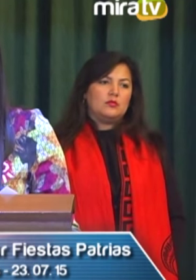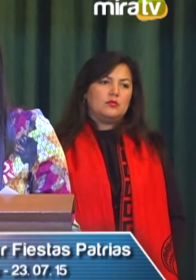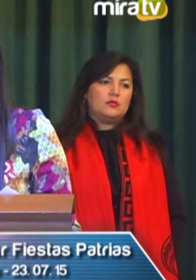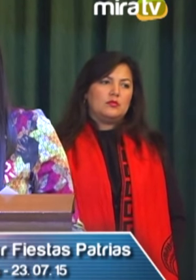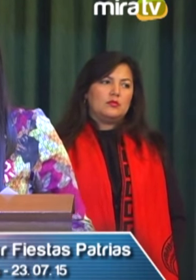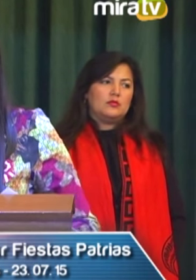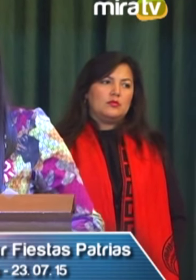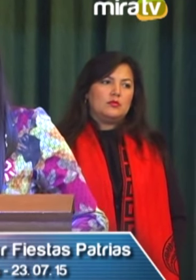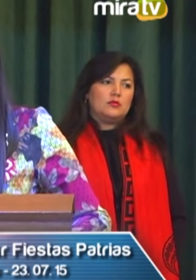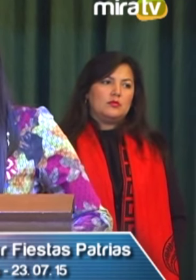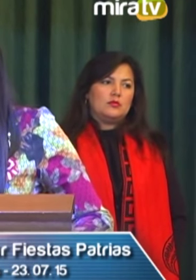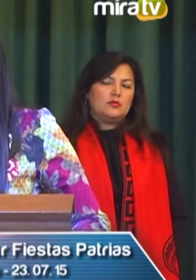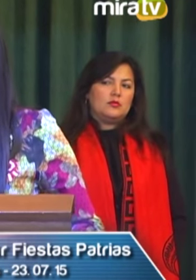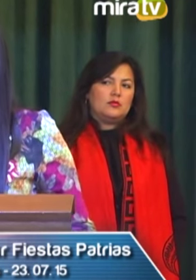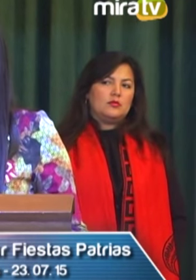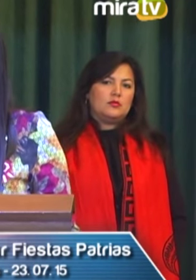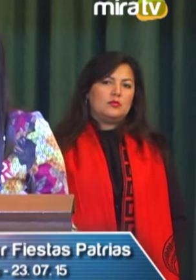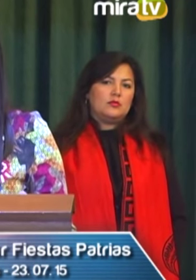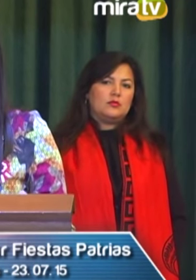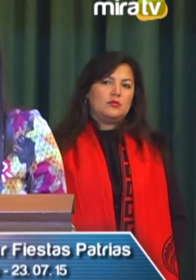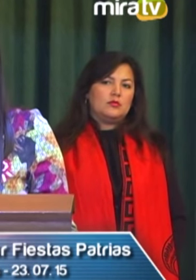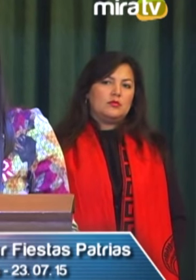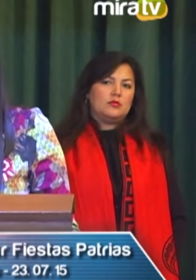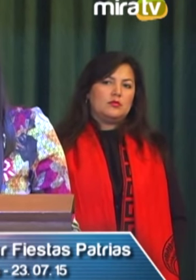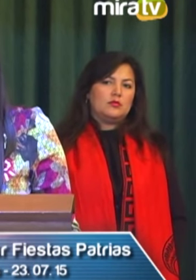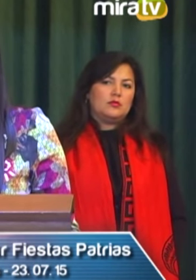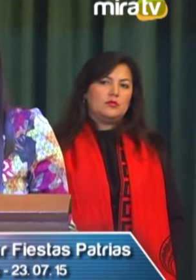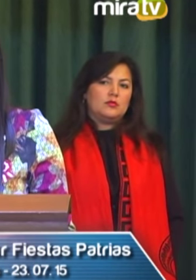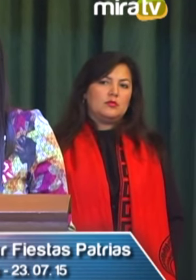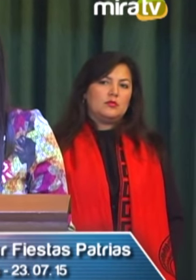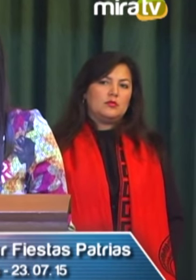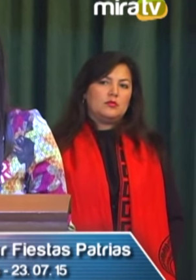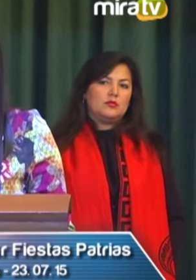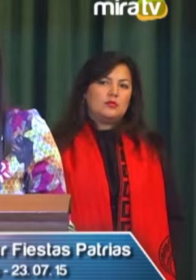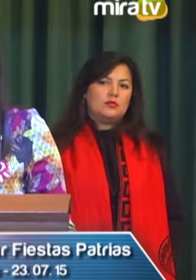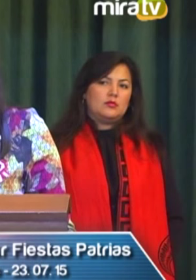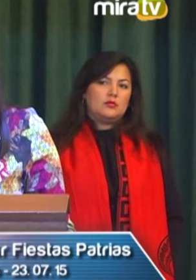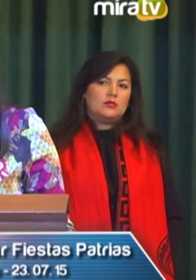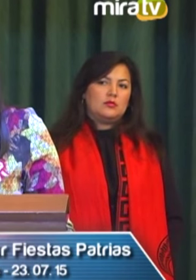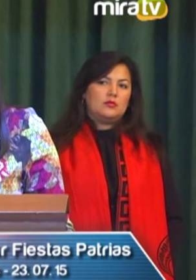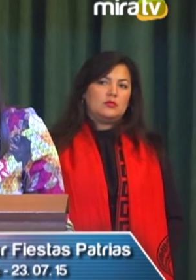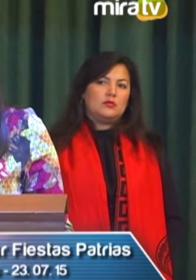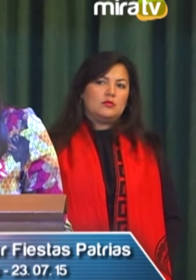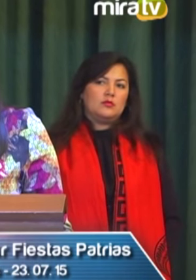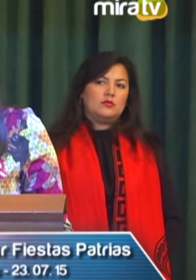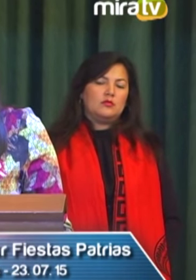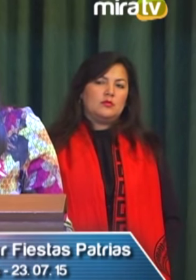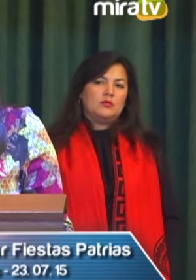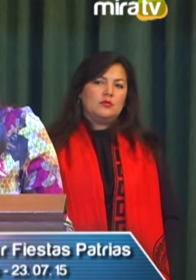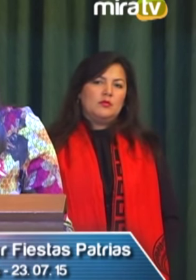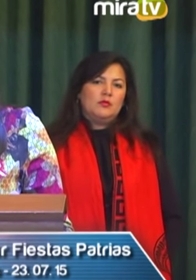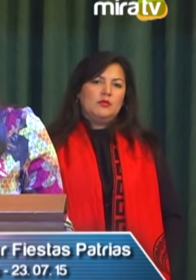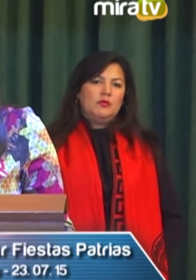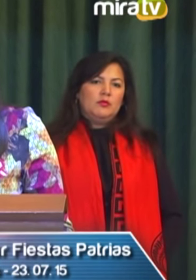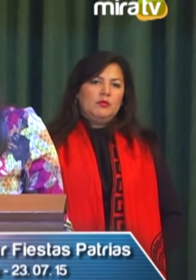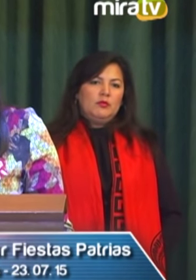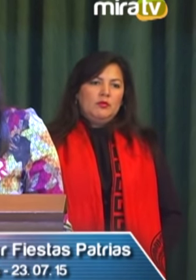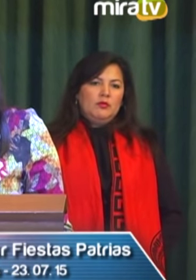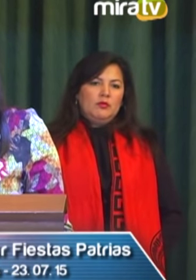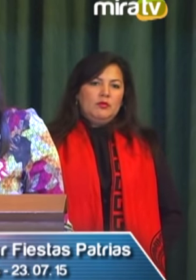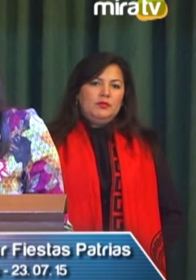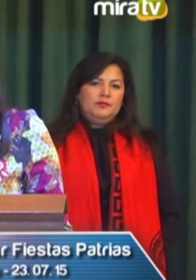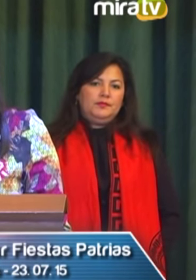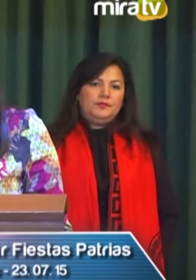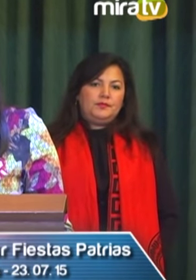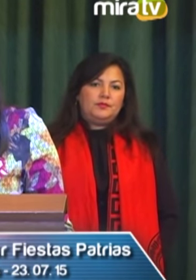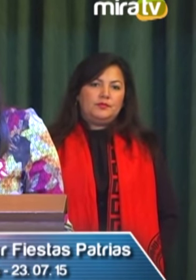Agrario. Su labor académica se manifiesta con la docencia que ejerció en las Facultades de Derecho de la Pontificia Universidad